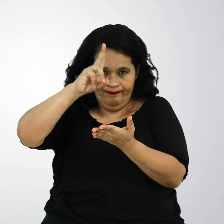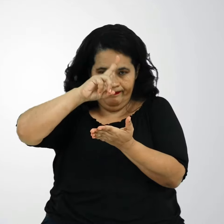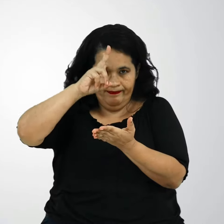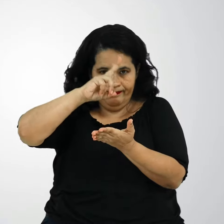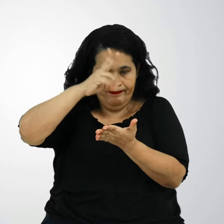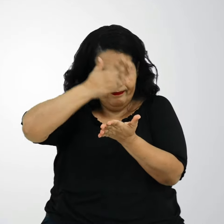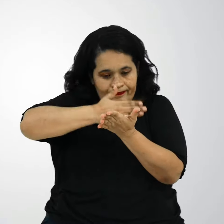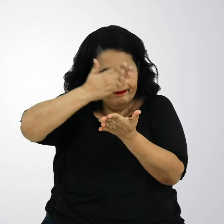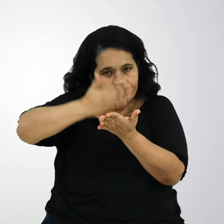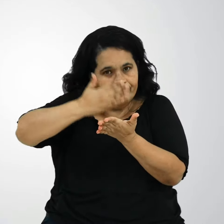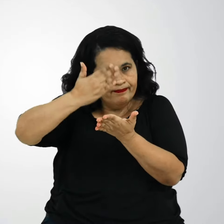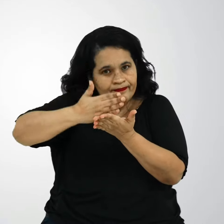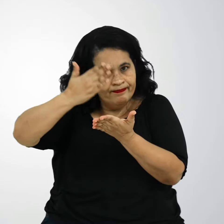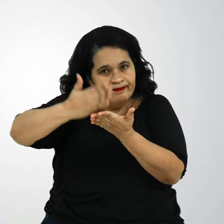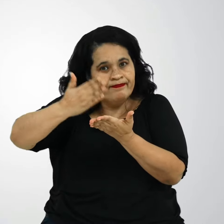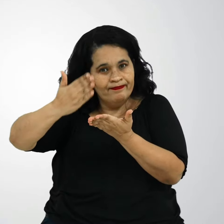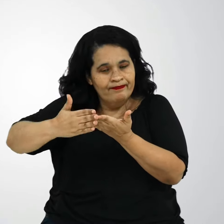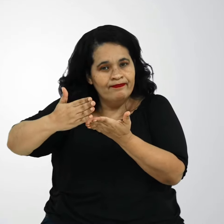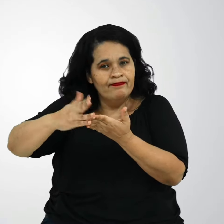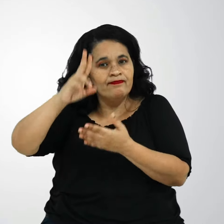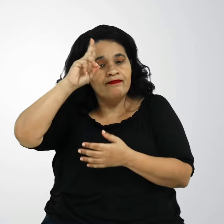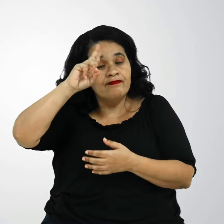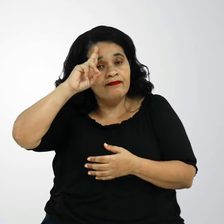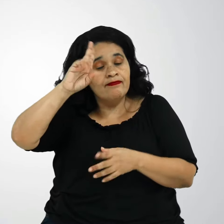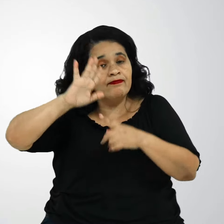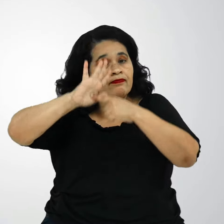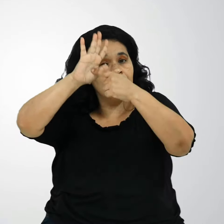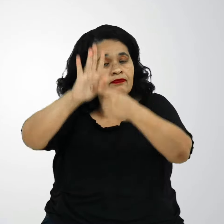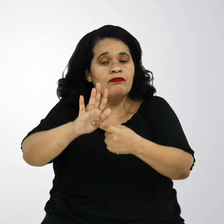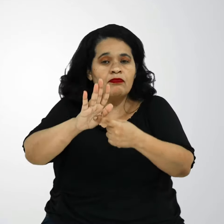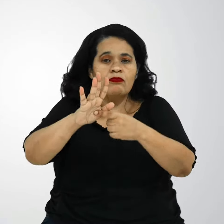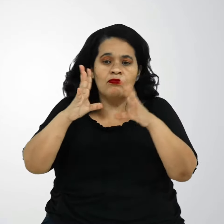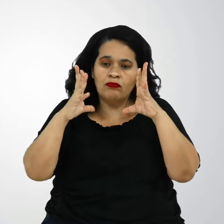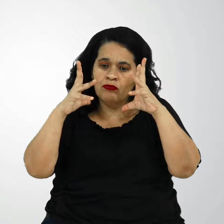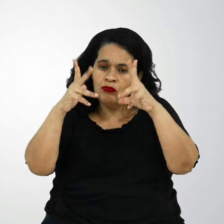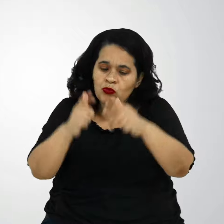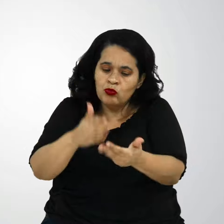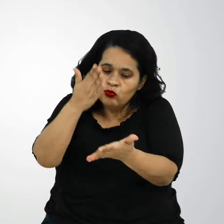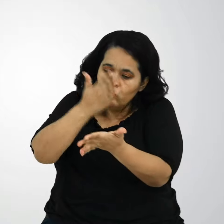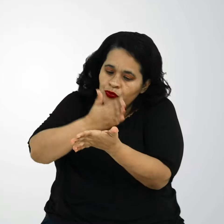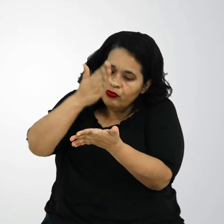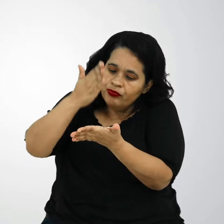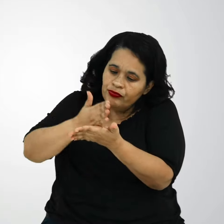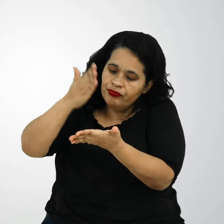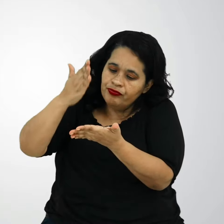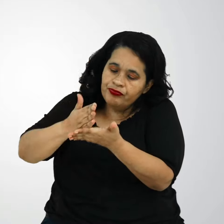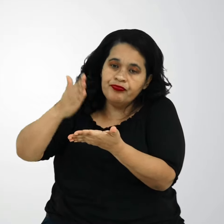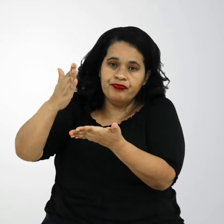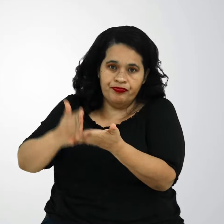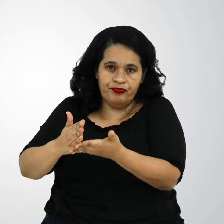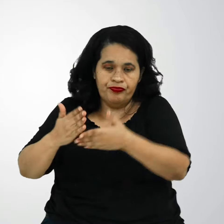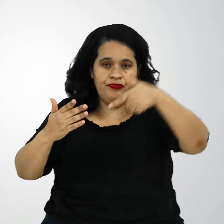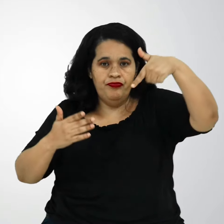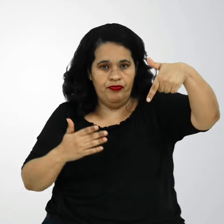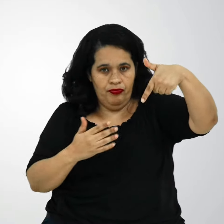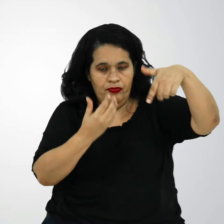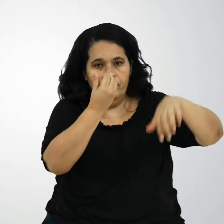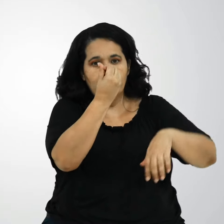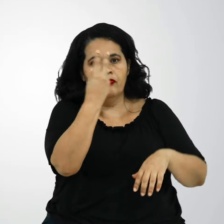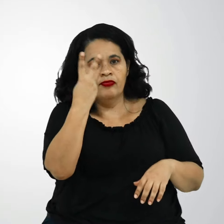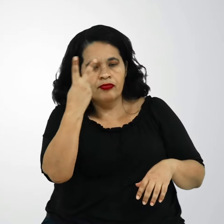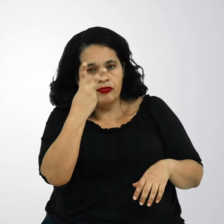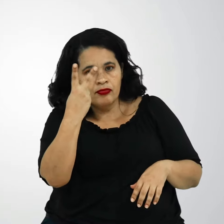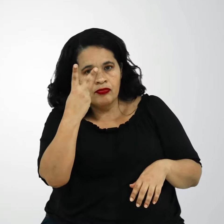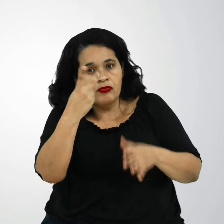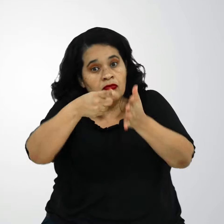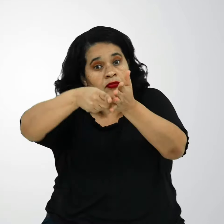final. Sequencialmente, né? Então, na histórica ou na que a gente apresentou é sequencialmente. Nessa, então, você tem 7, 62, aí antes